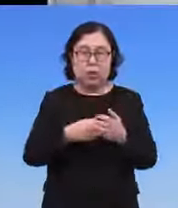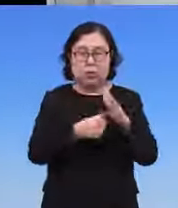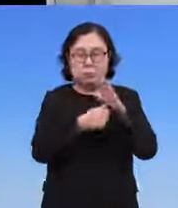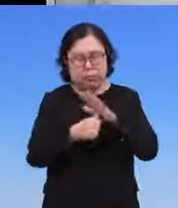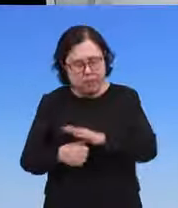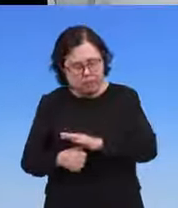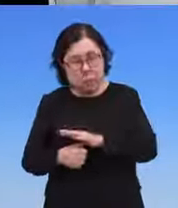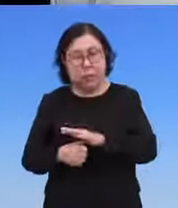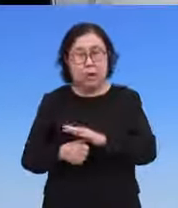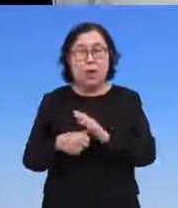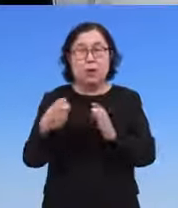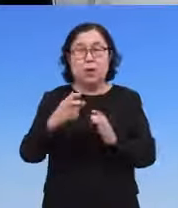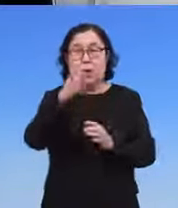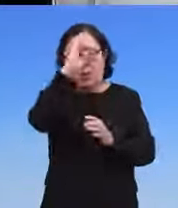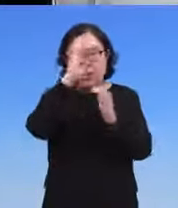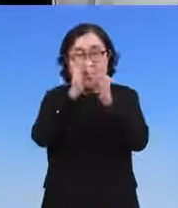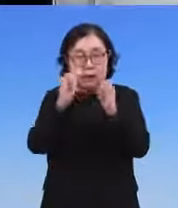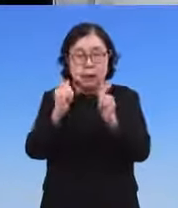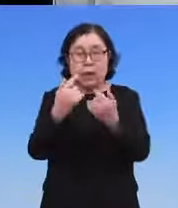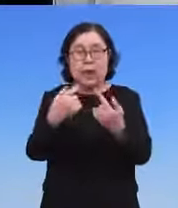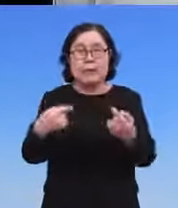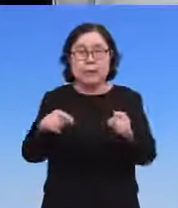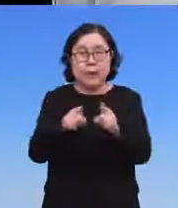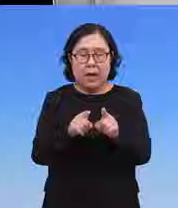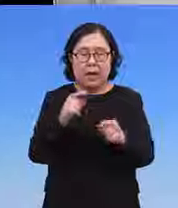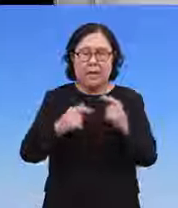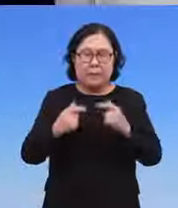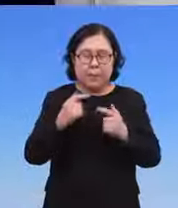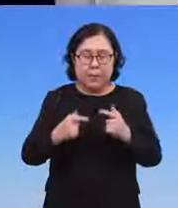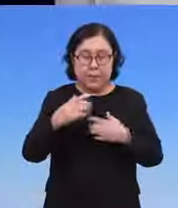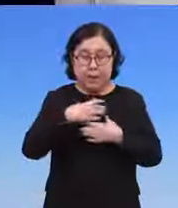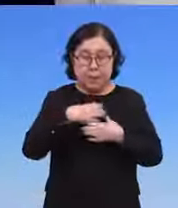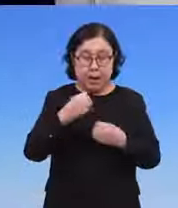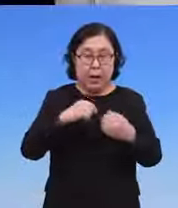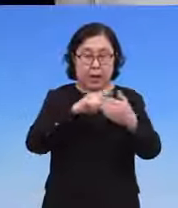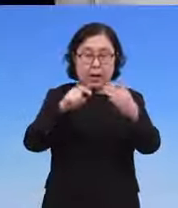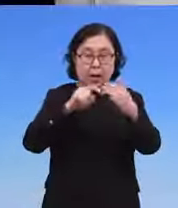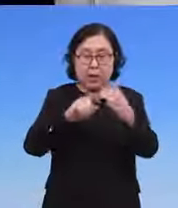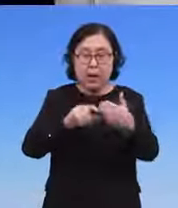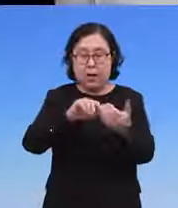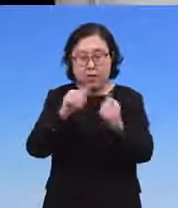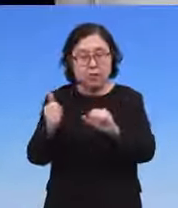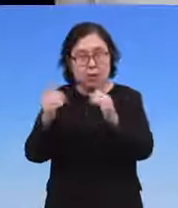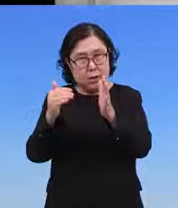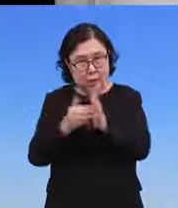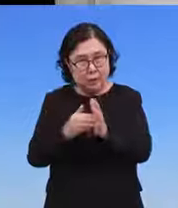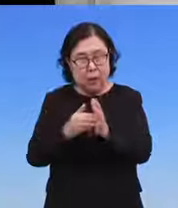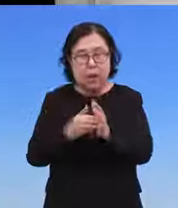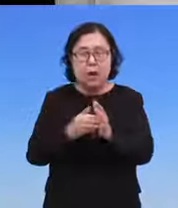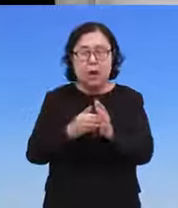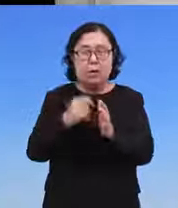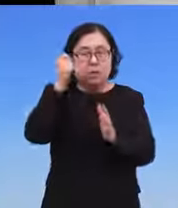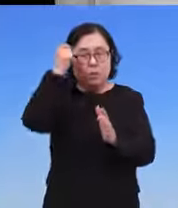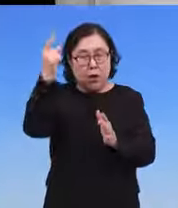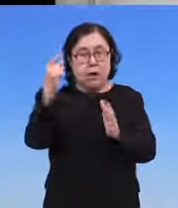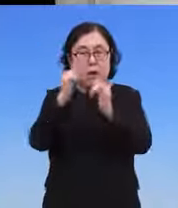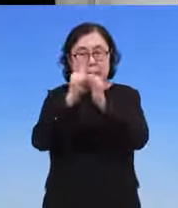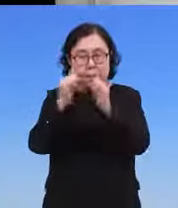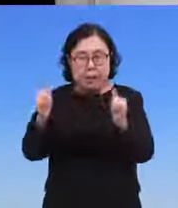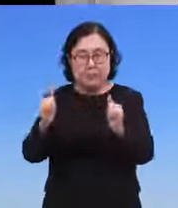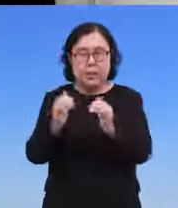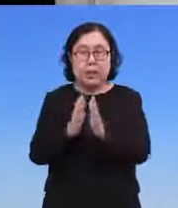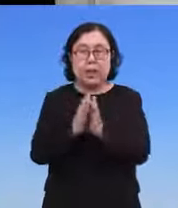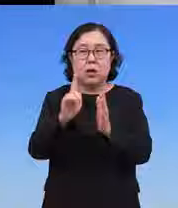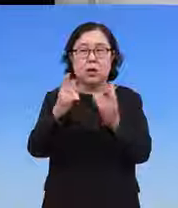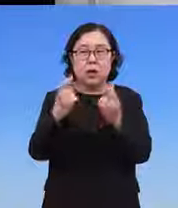감내했습니다. 병자들과 함께 평안과 기쁨 속에 생을 마감했습니다. 우리 형제들 가운데 가장 뛰어난 사람들이